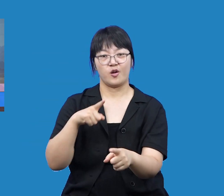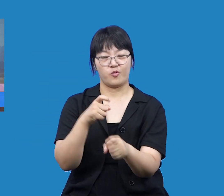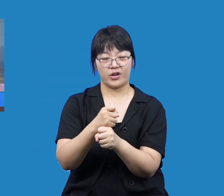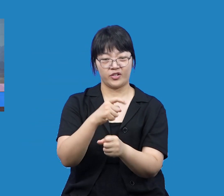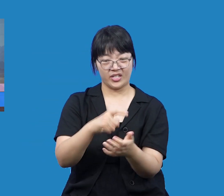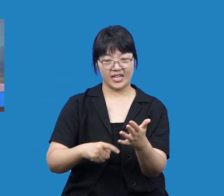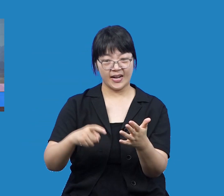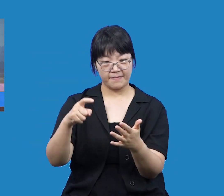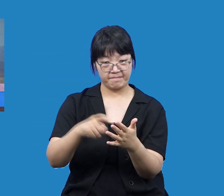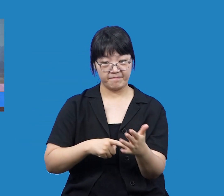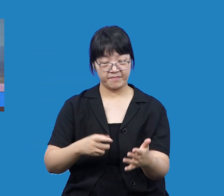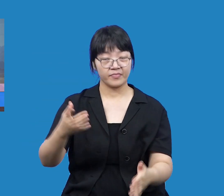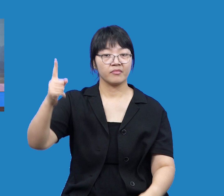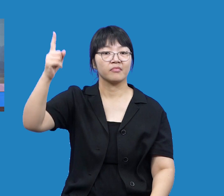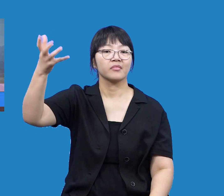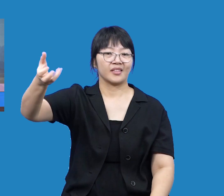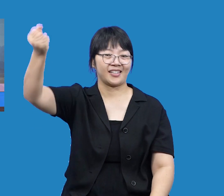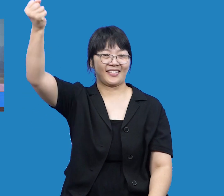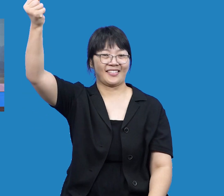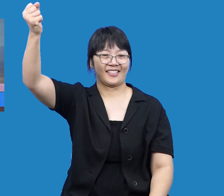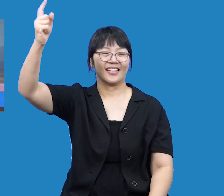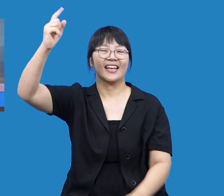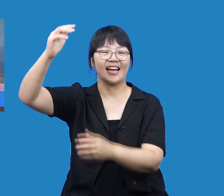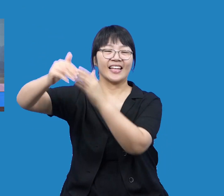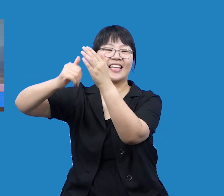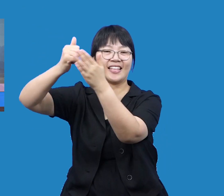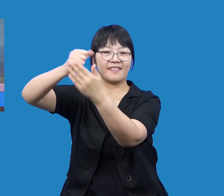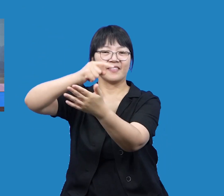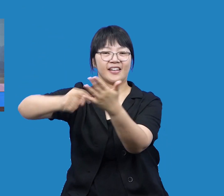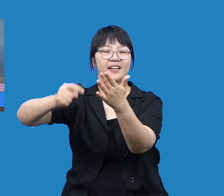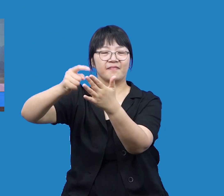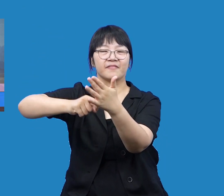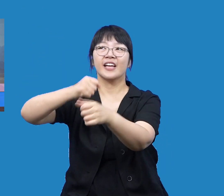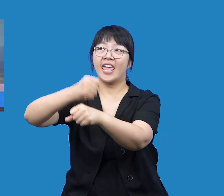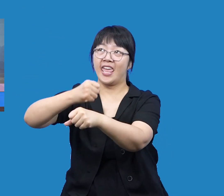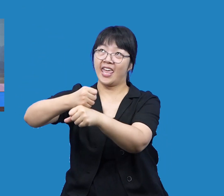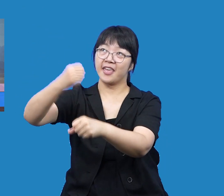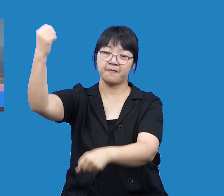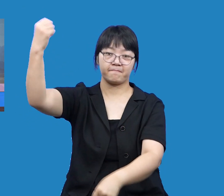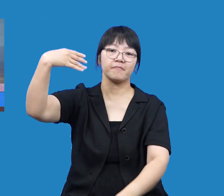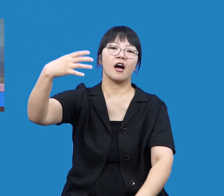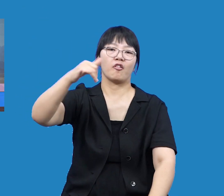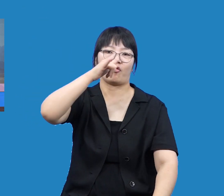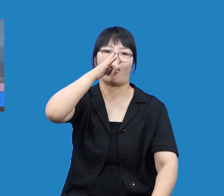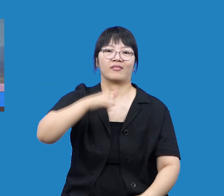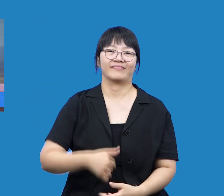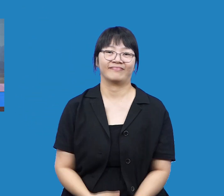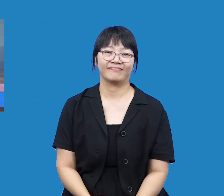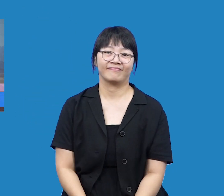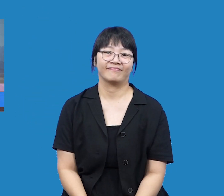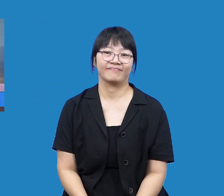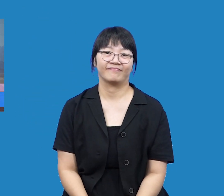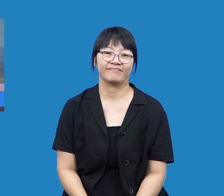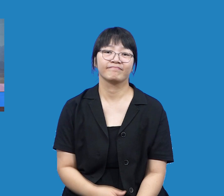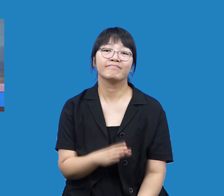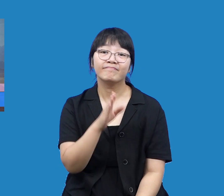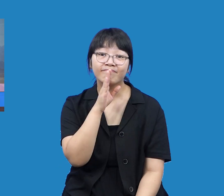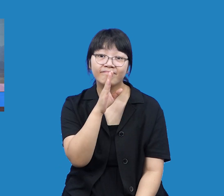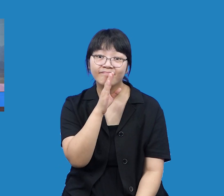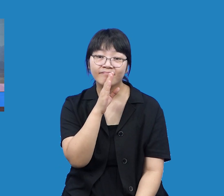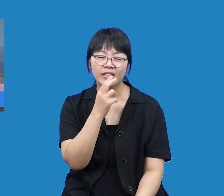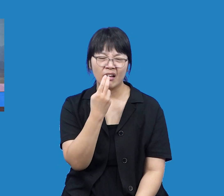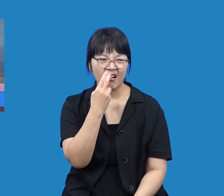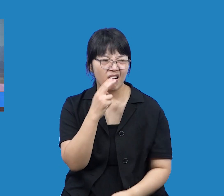갚는 것이 내게 있으니 내가 갚으리라고 주께서 말씀하시느니라. 우리가 억울한 일